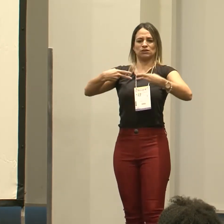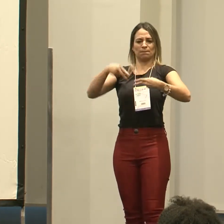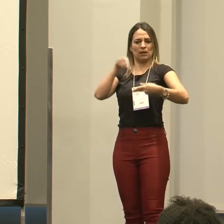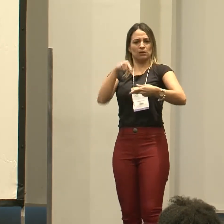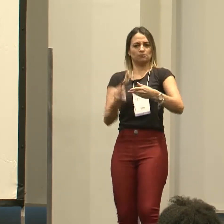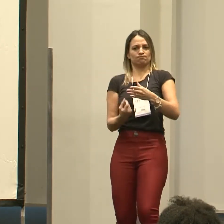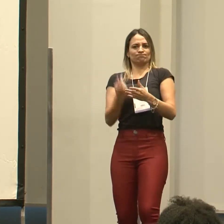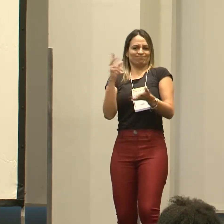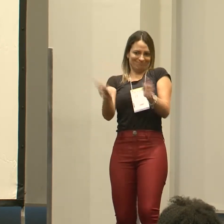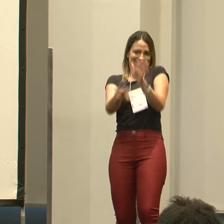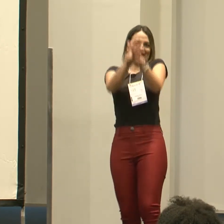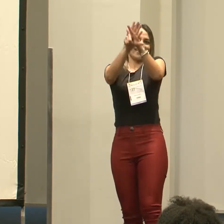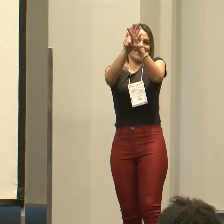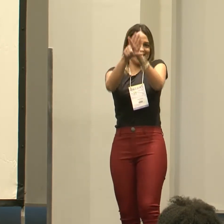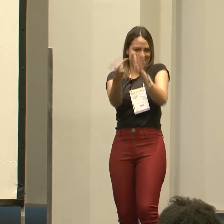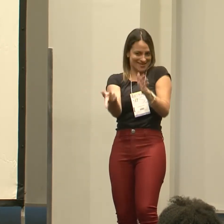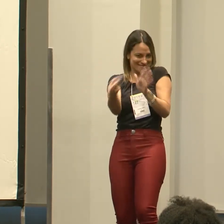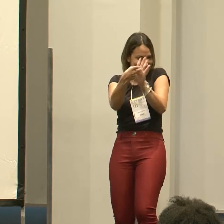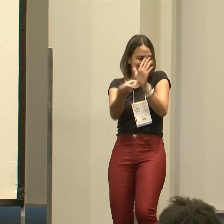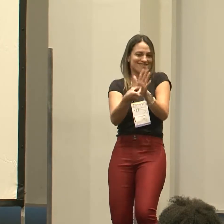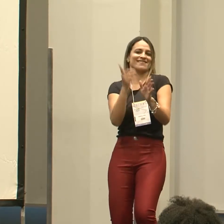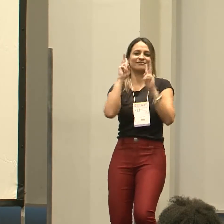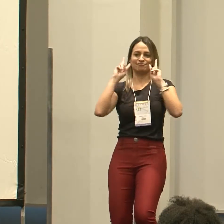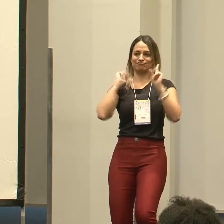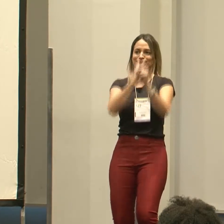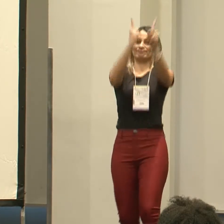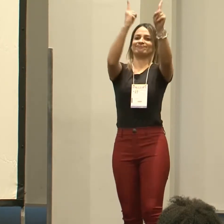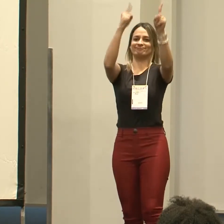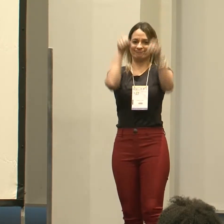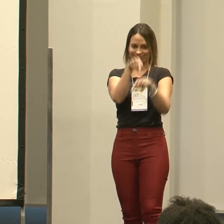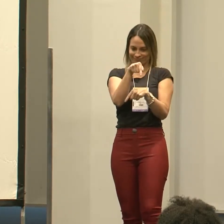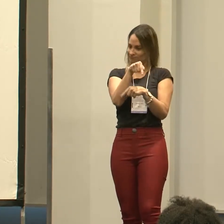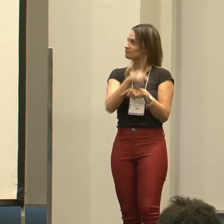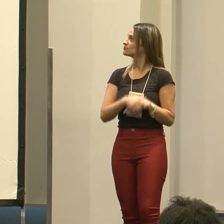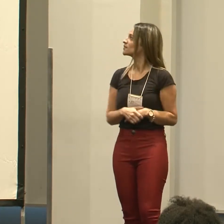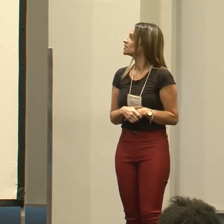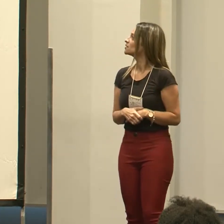seu reconhecimento, quanto língua,